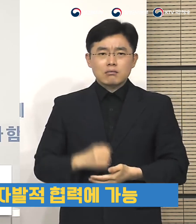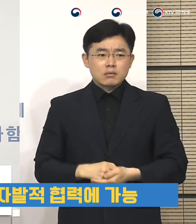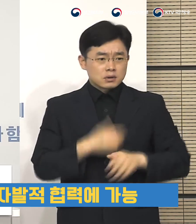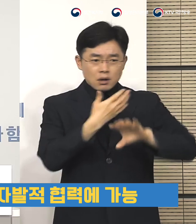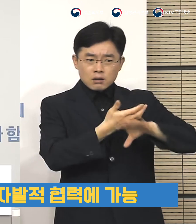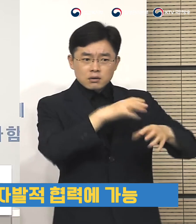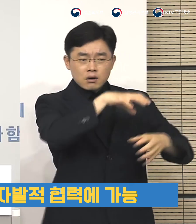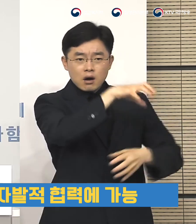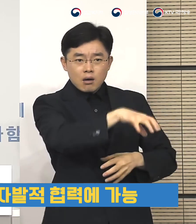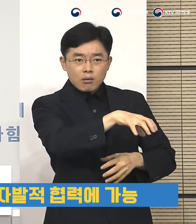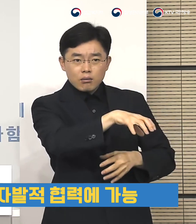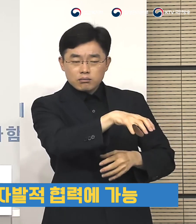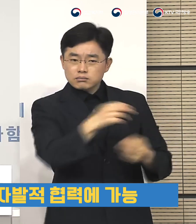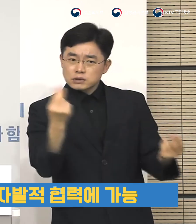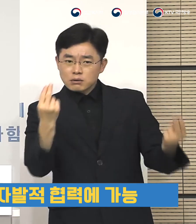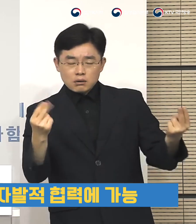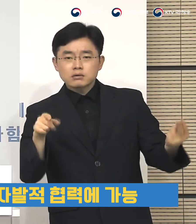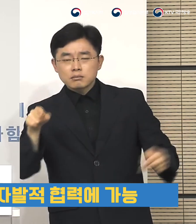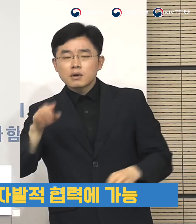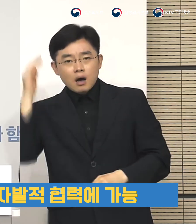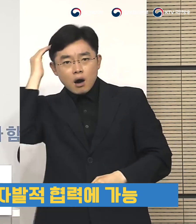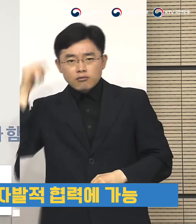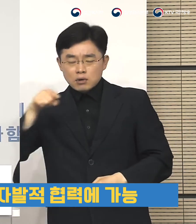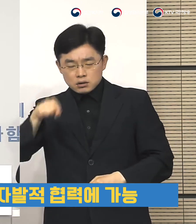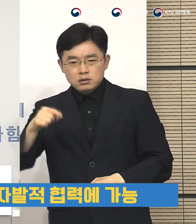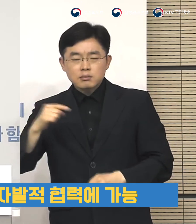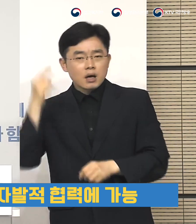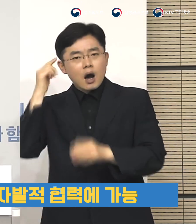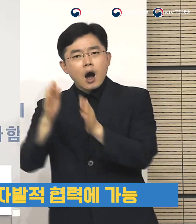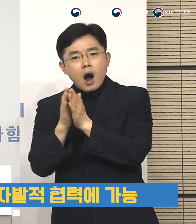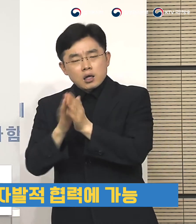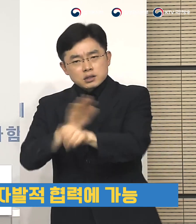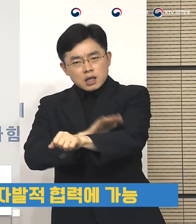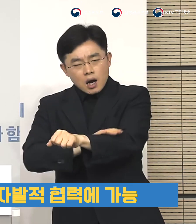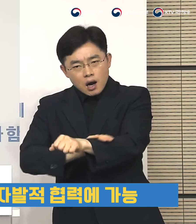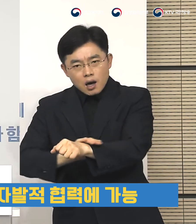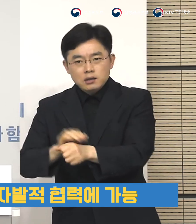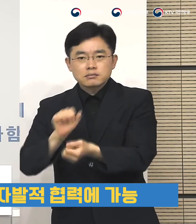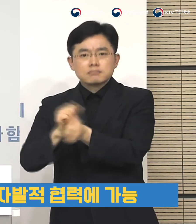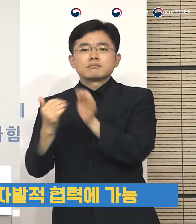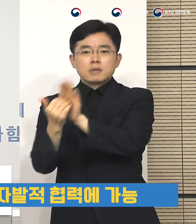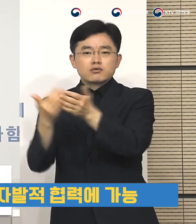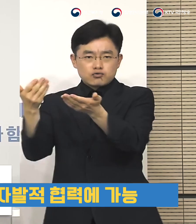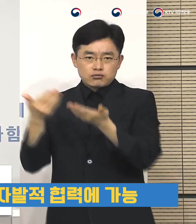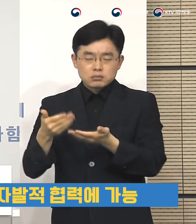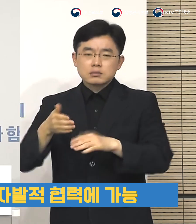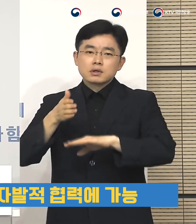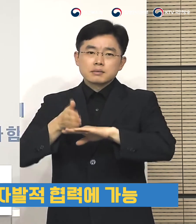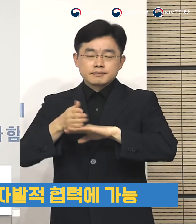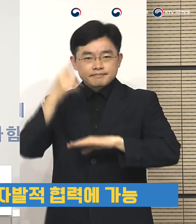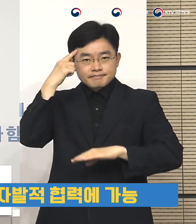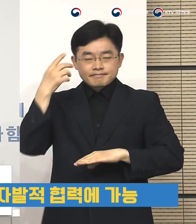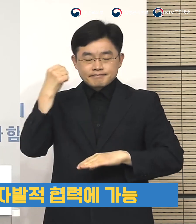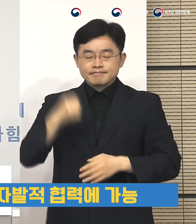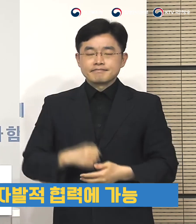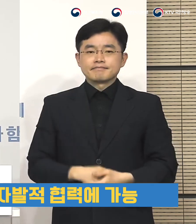조치 못지않은 자발적인 협력이 가능한 것도 큰 원인이라고 생각을 합니다.